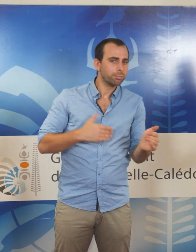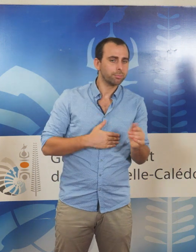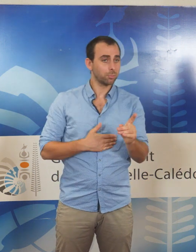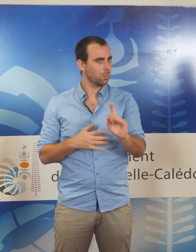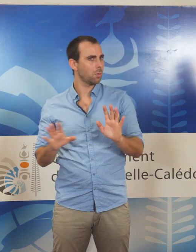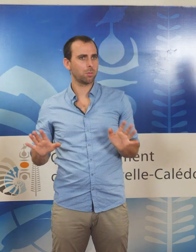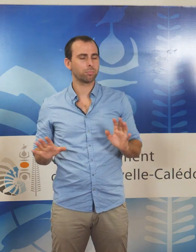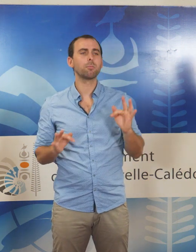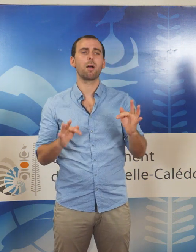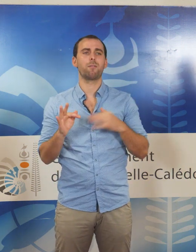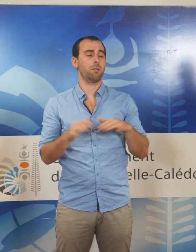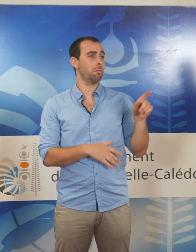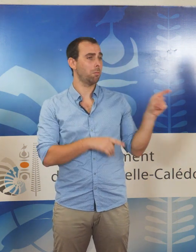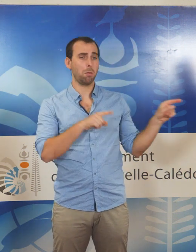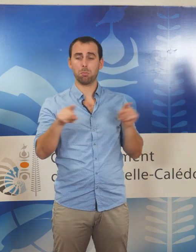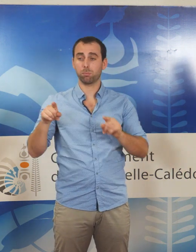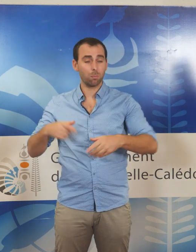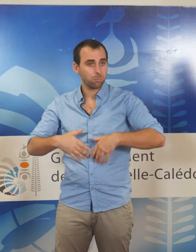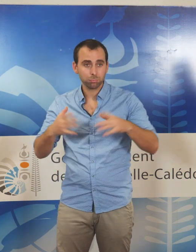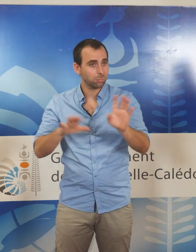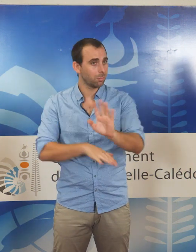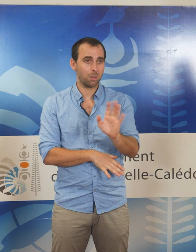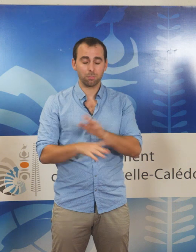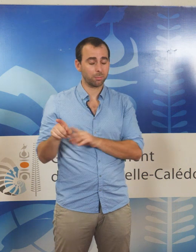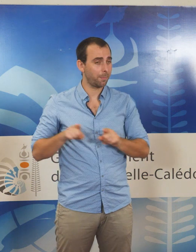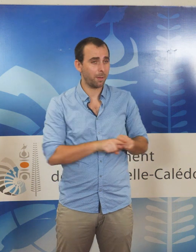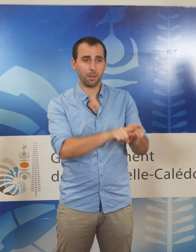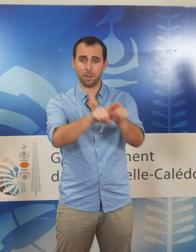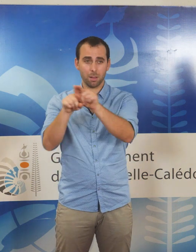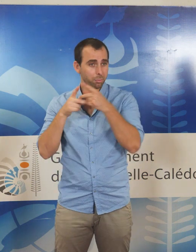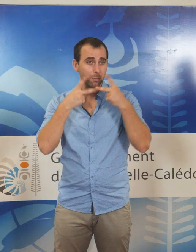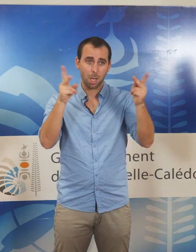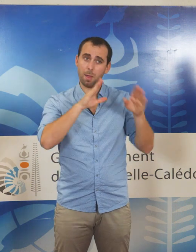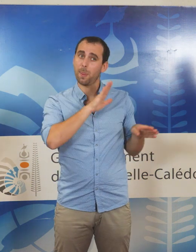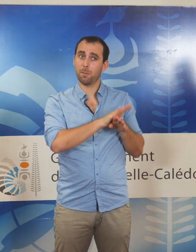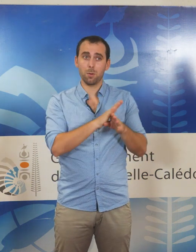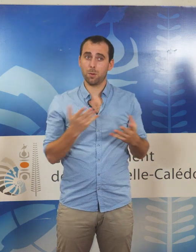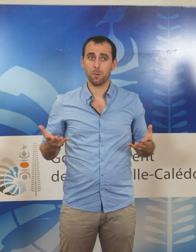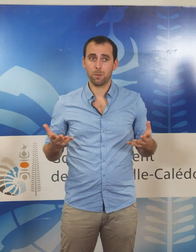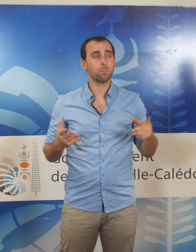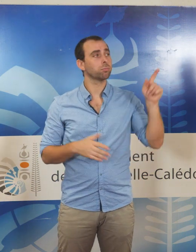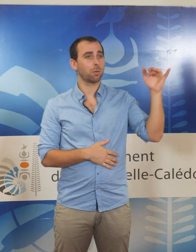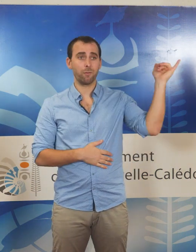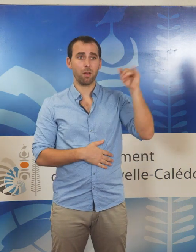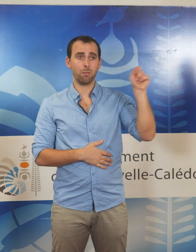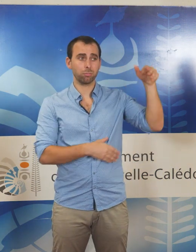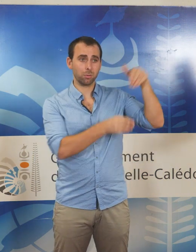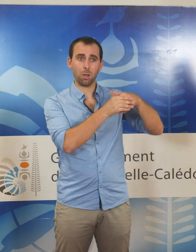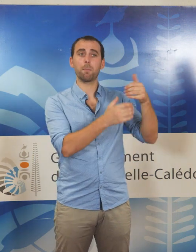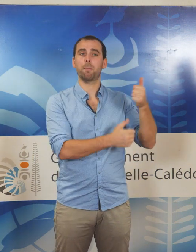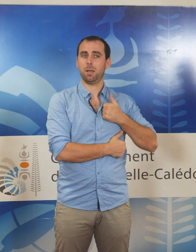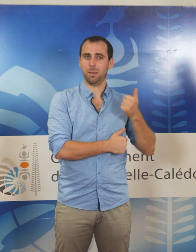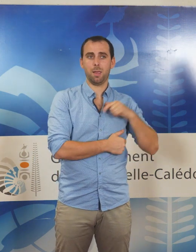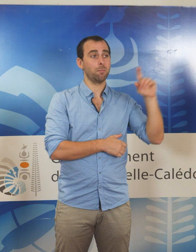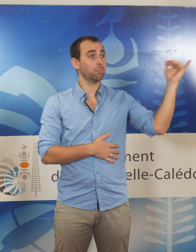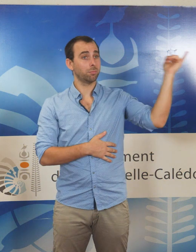de passe-droit sur qui que ce soit. C'est ce qu'on a annoncé depuis le début. Et je vous le dis, ce vol de militaires, je ne sais pas quand il